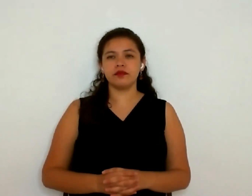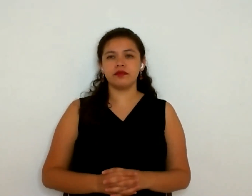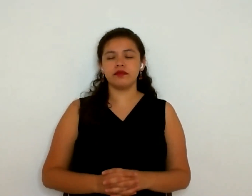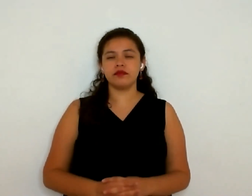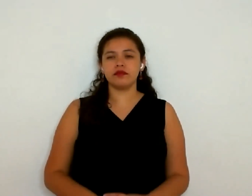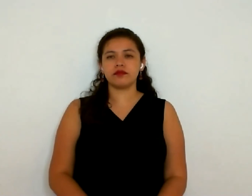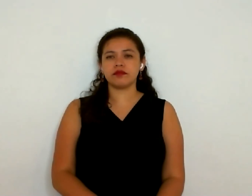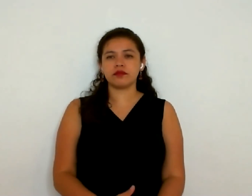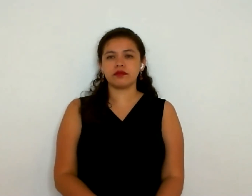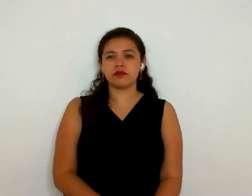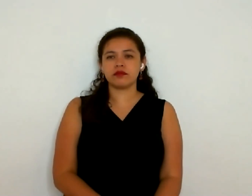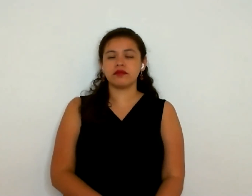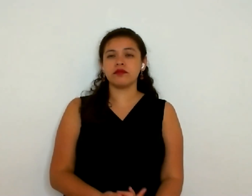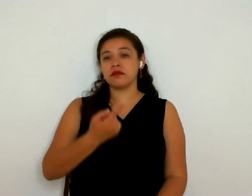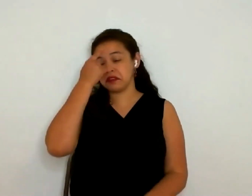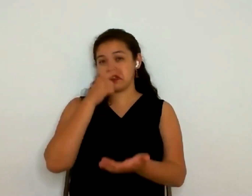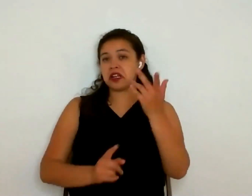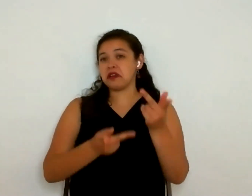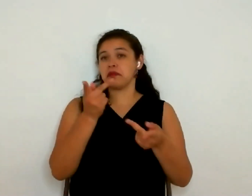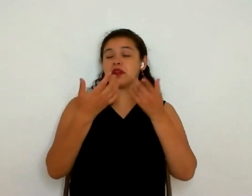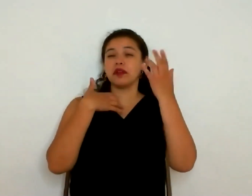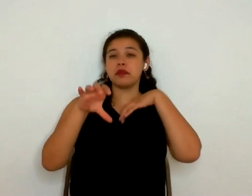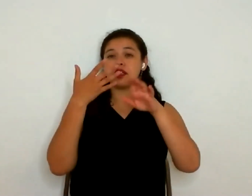lo que ya no hay más preguntas ni comentarios